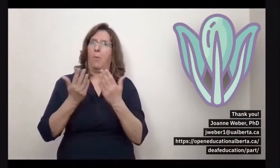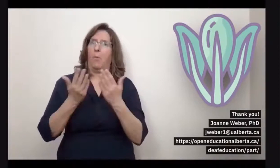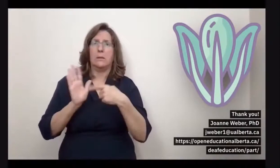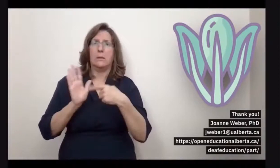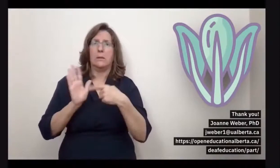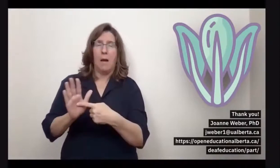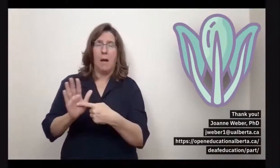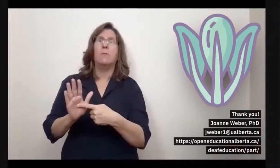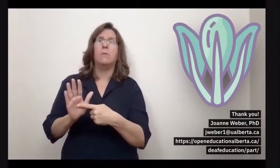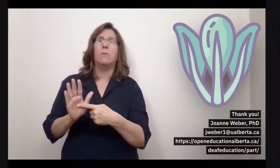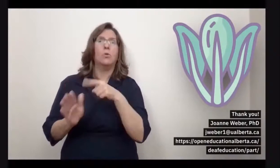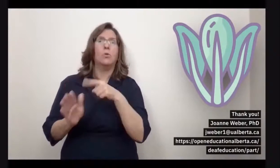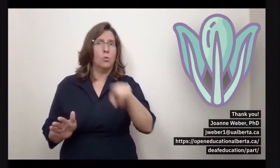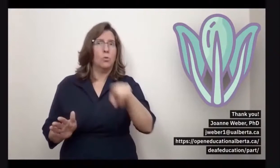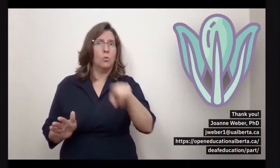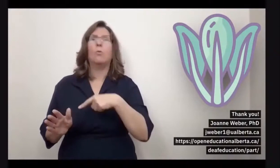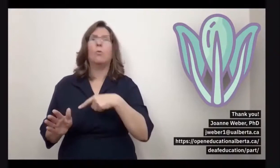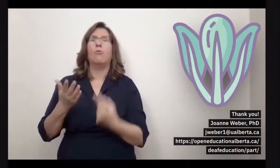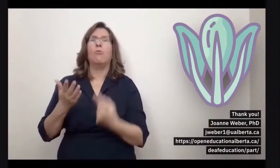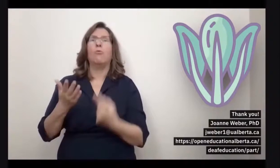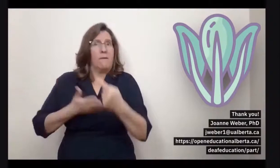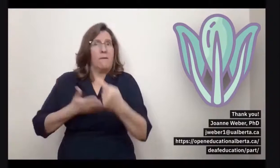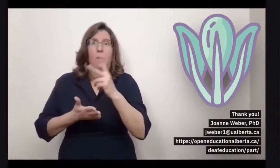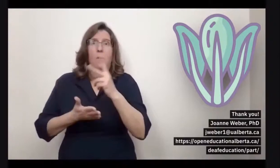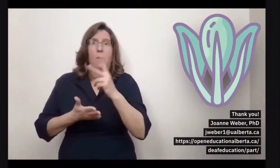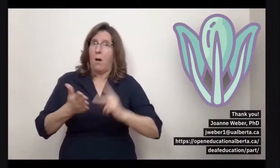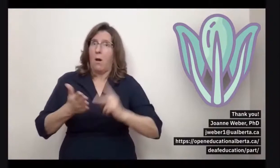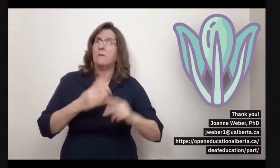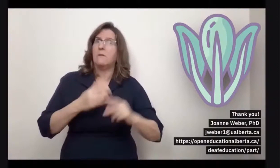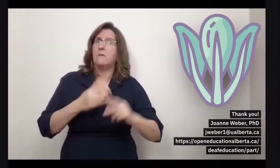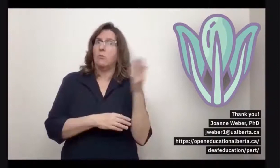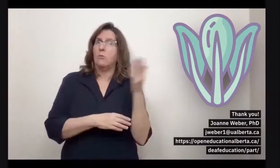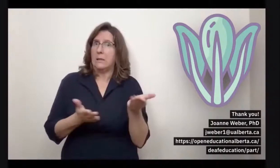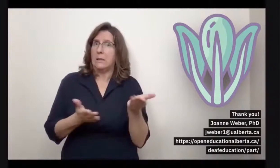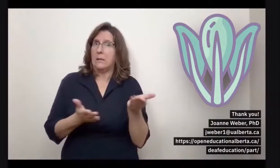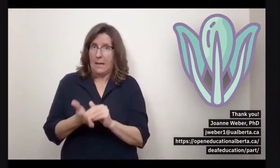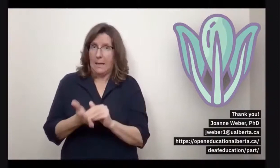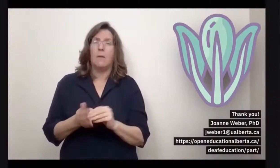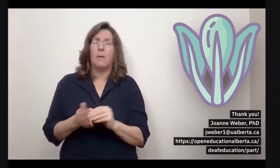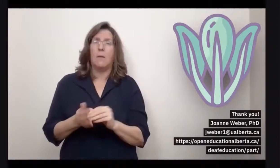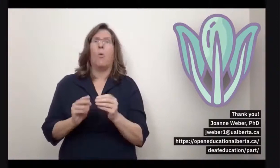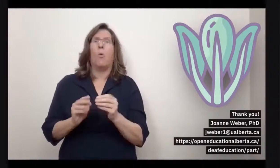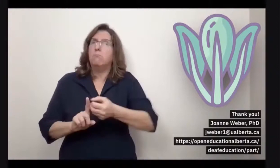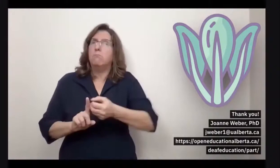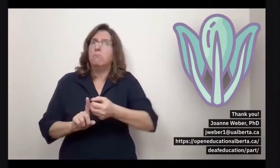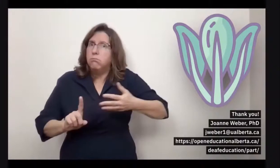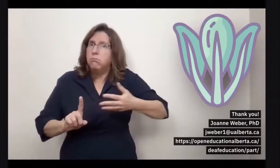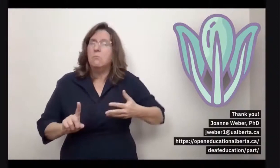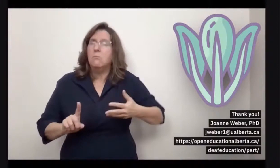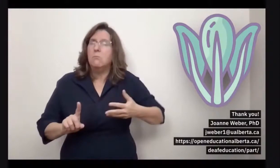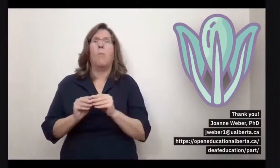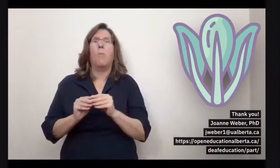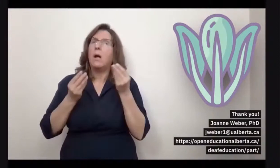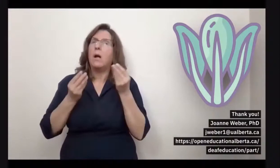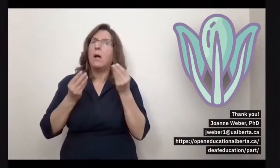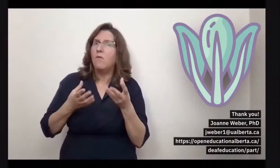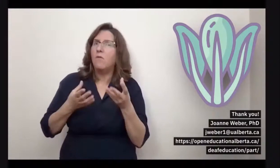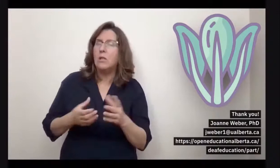Muchas gracias, profesora Weber. Y yo creo que esto ha sido una experiencia enriquecedora